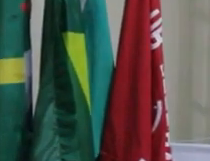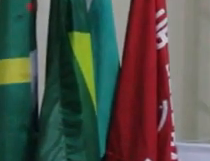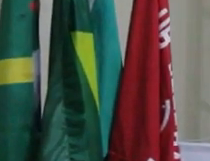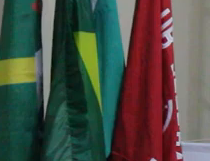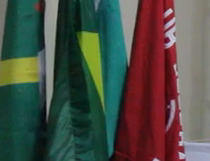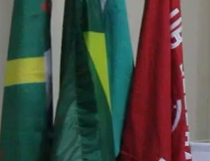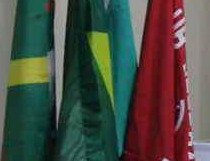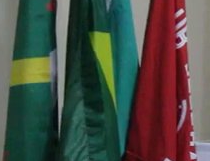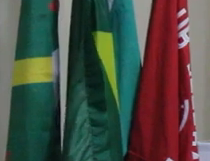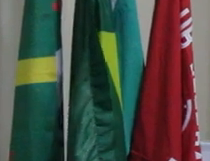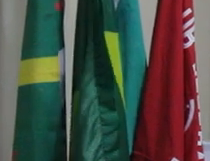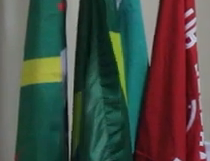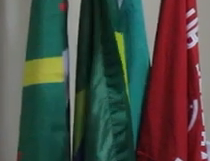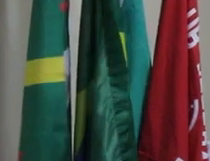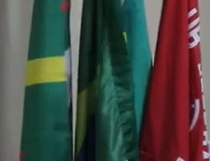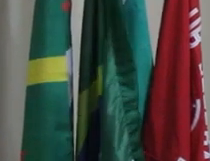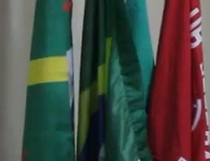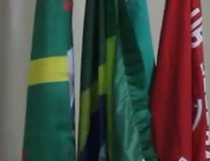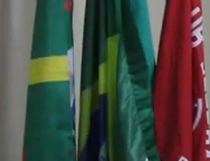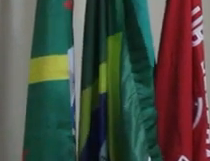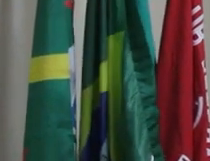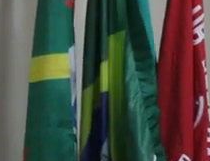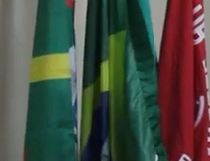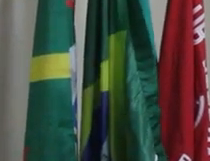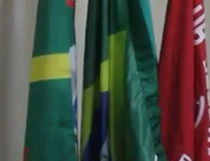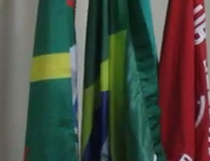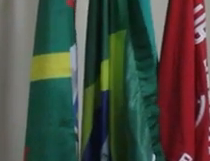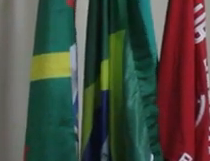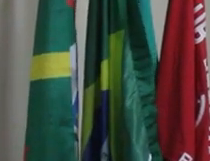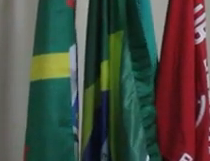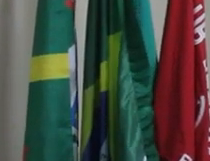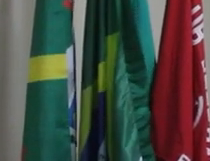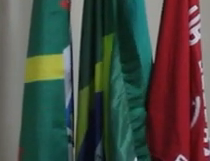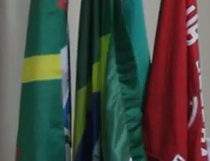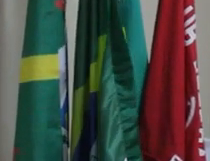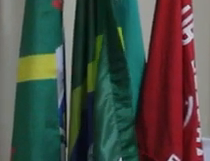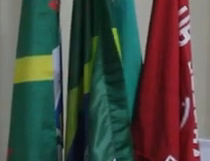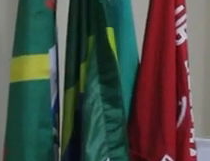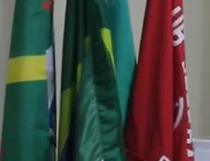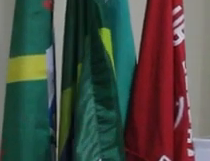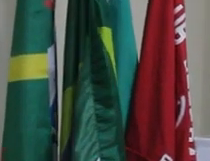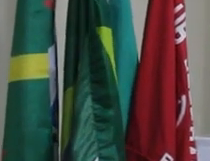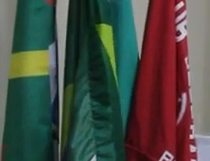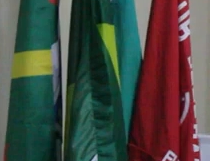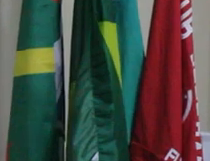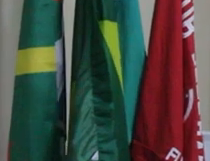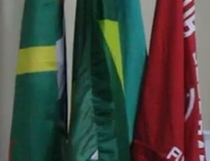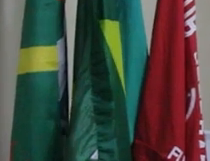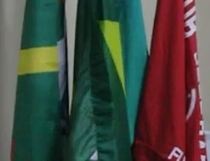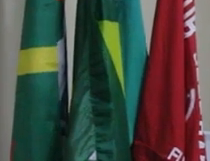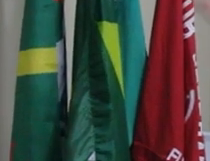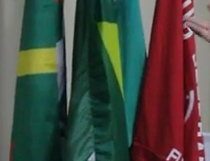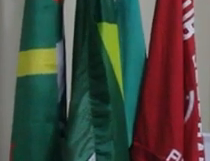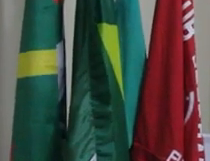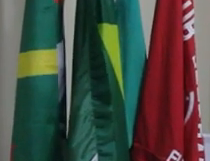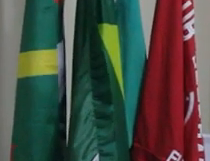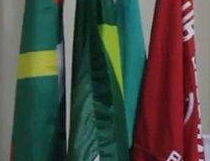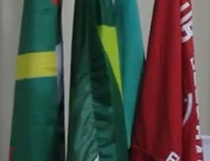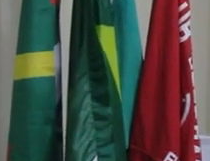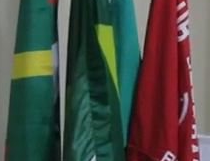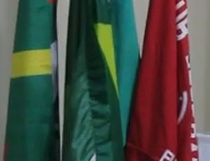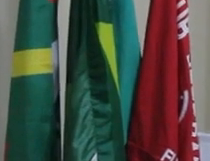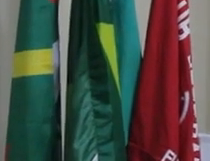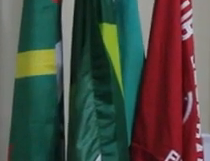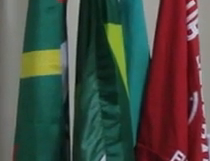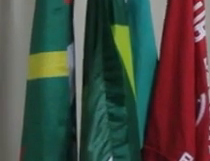Cidades que têm um trem muito velho, trem que eu falo, as empresas ligadas ao turismo, no caso de Paranaguá, se você for pegar o Danúbio Azul, pegar até a minha mãe, que é a mais